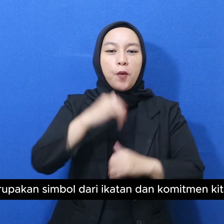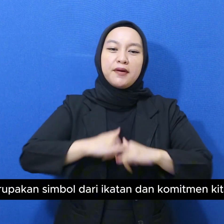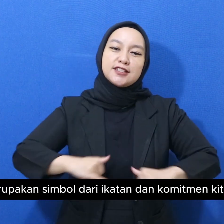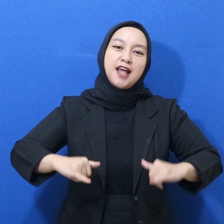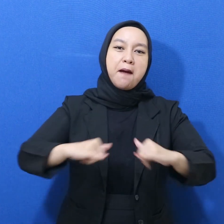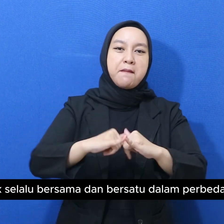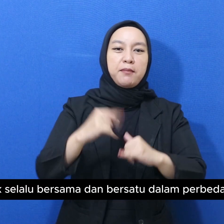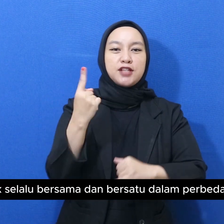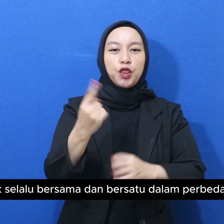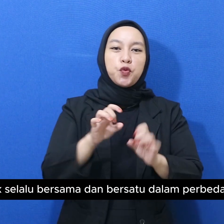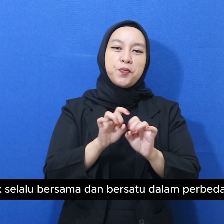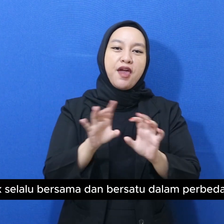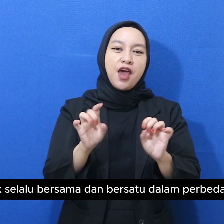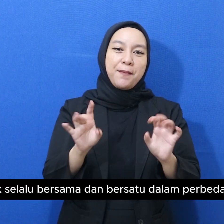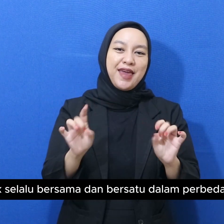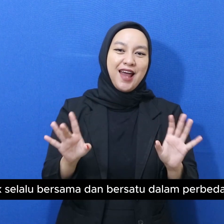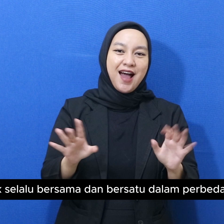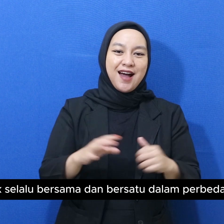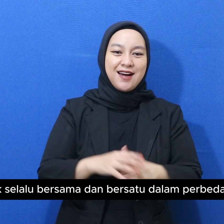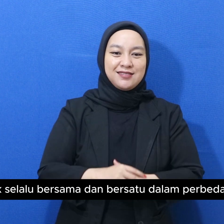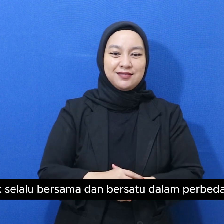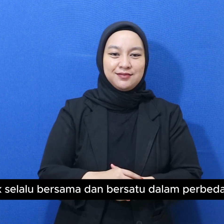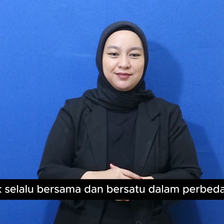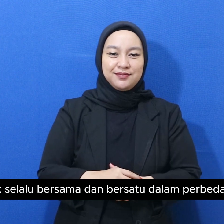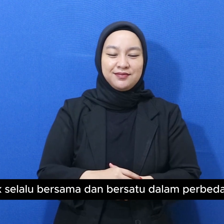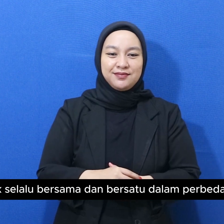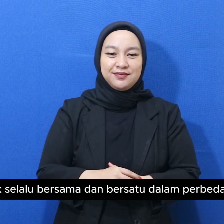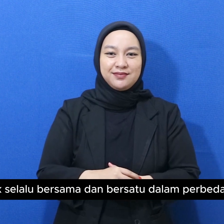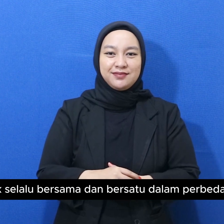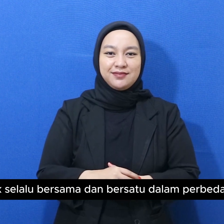selalu bersama dan bersatu dalam perbedaan.